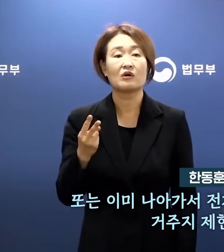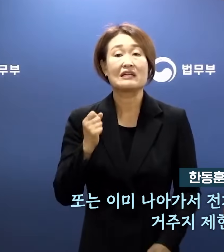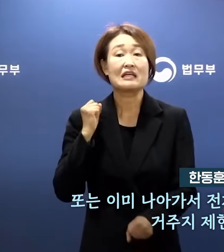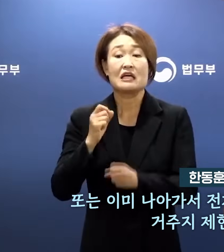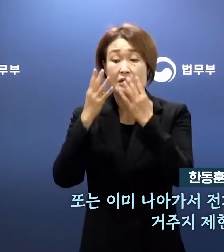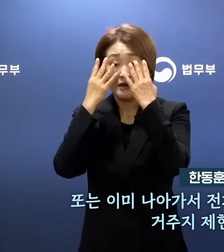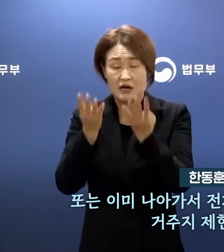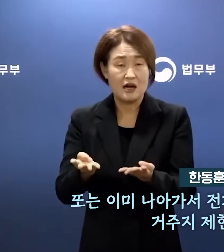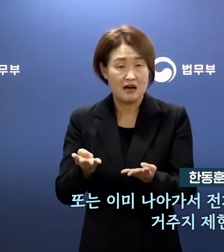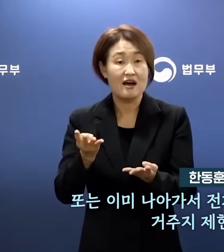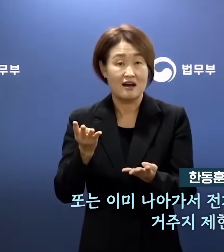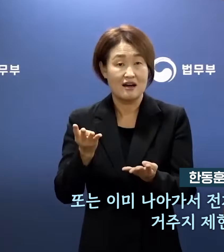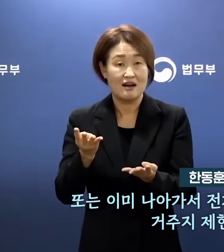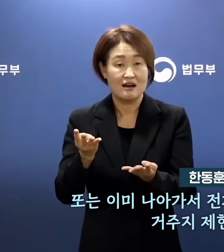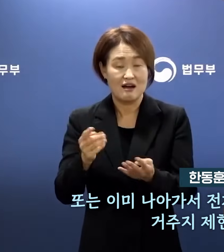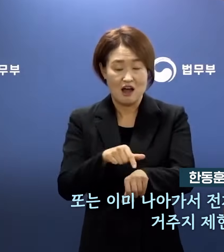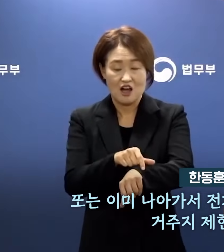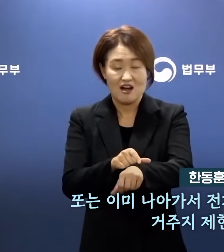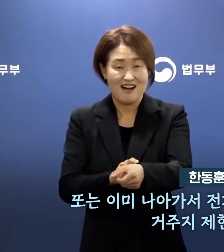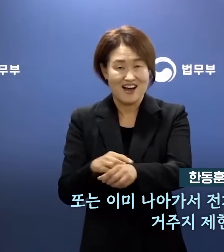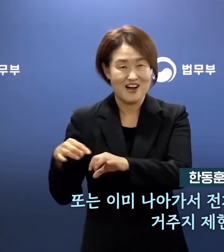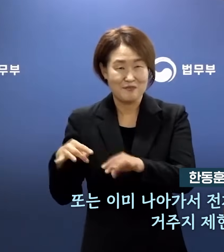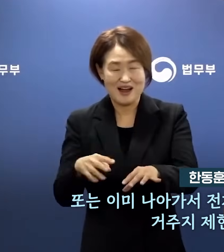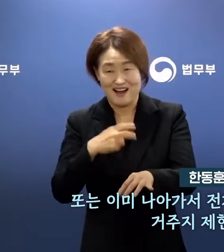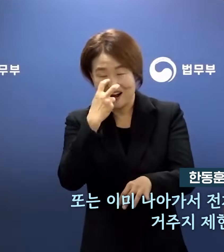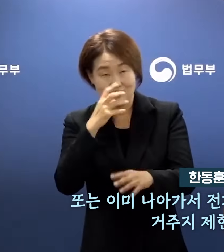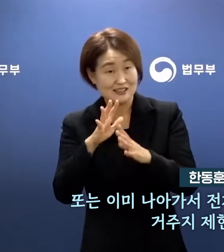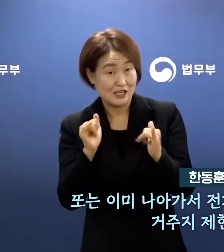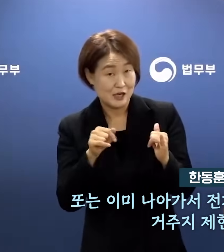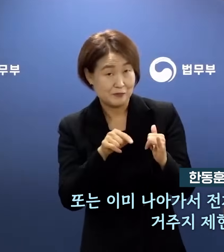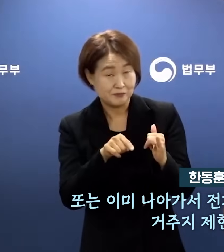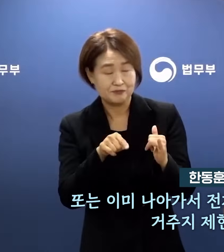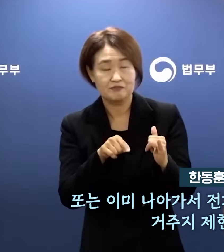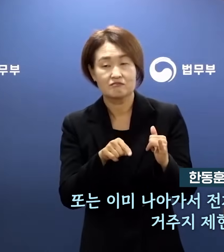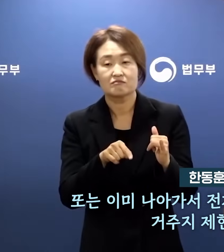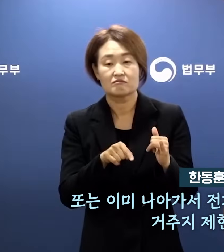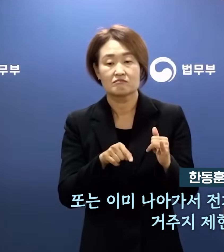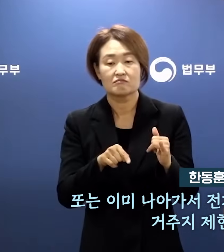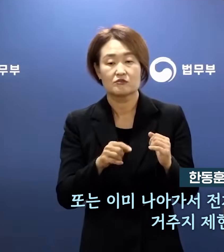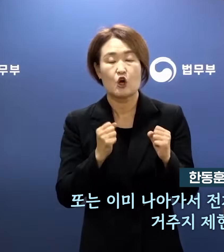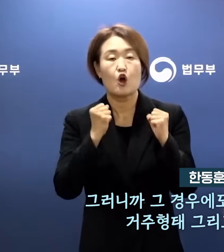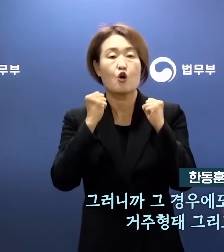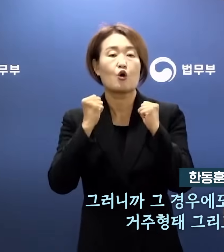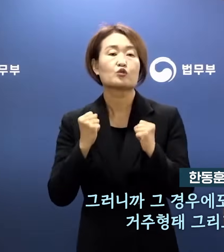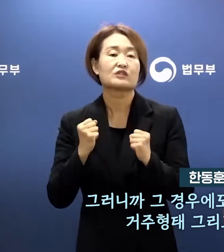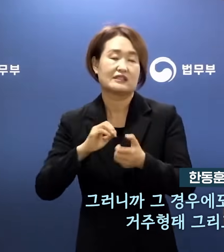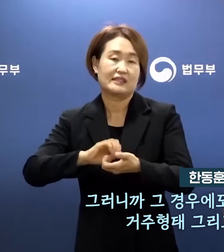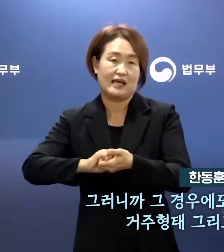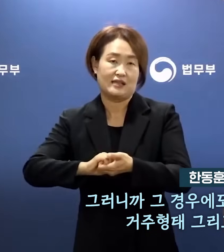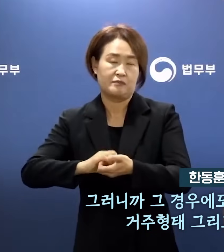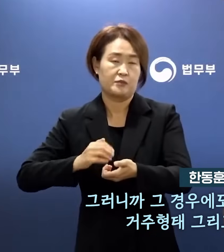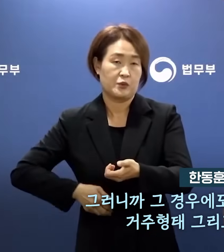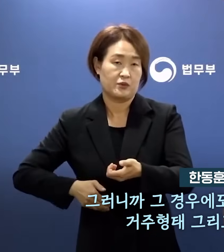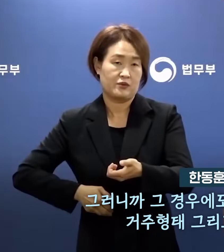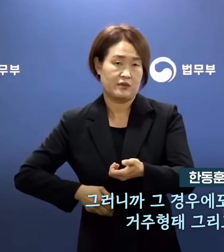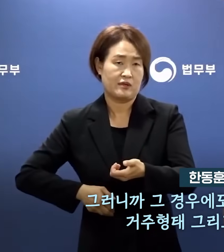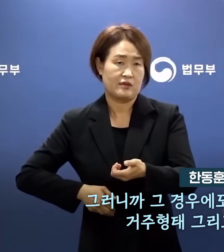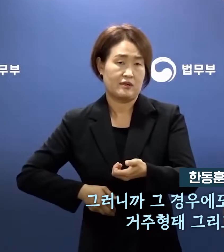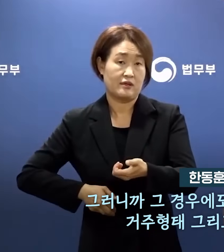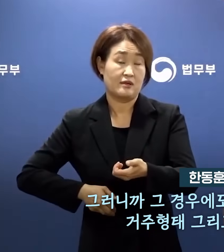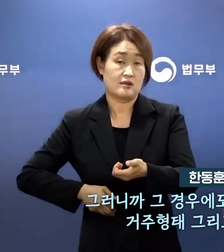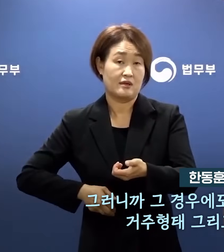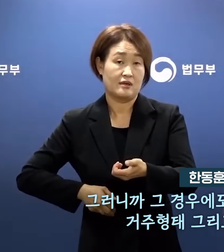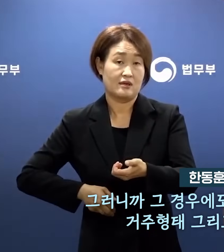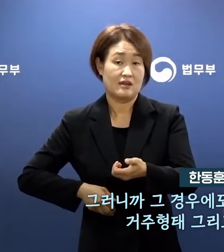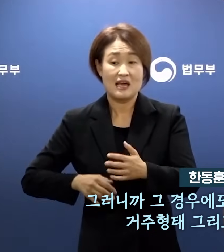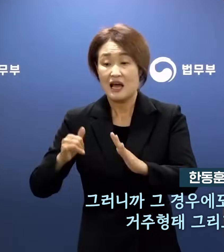나가서 전자감독의 집행 중인 경우라도 거주지 제한이 필요한 경우, 그러니까 그 경우에도 어떤